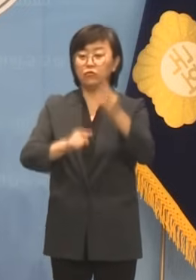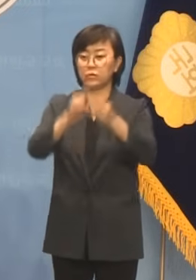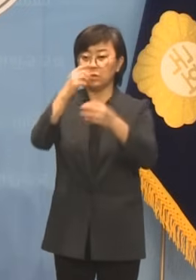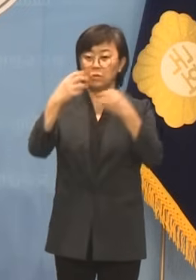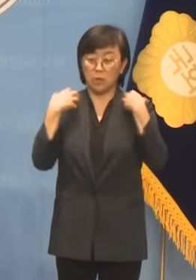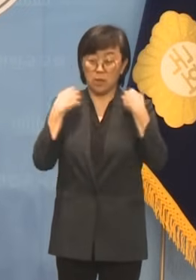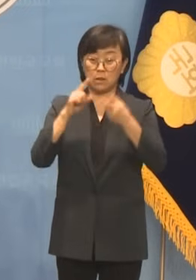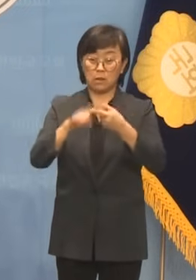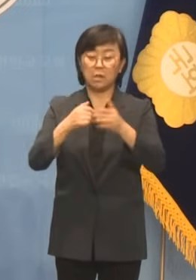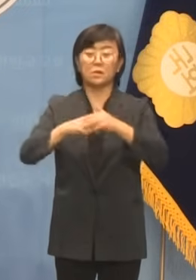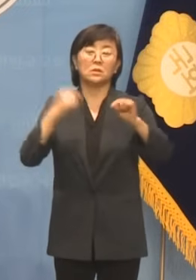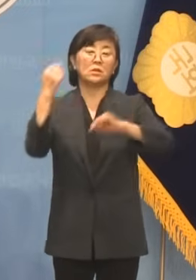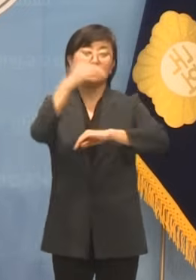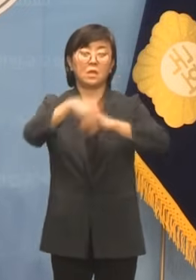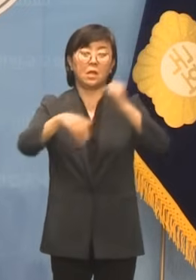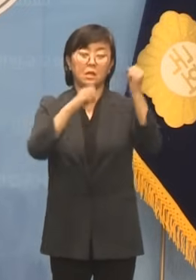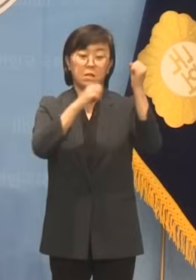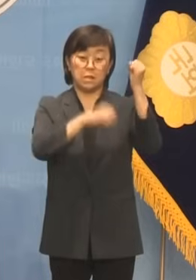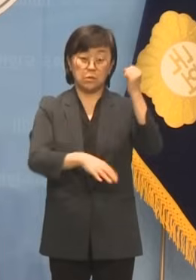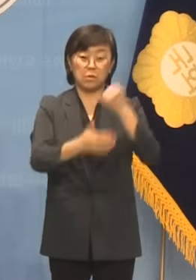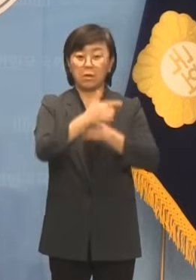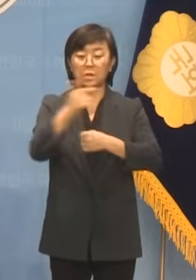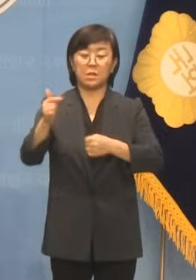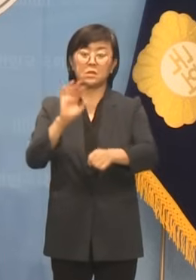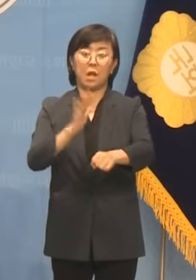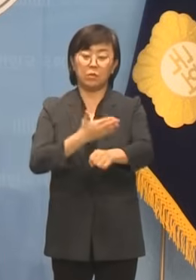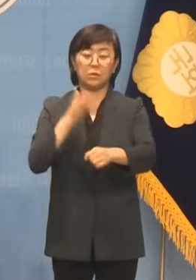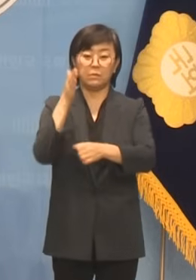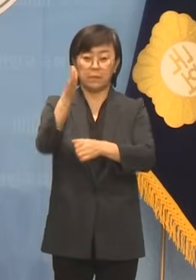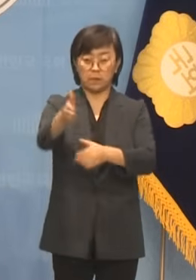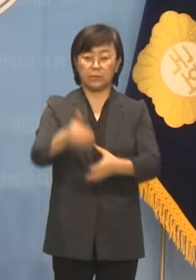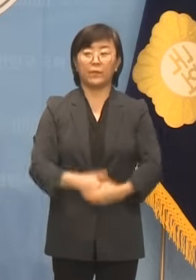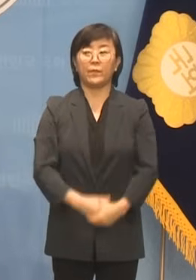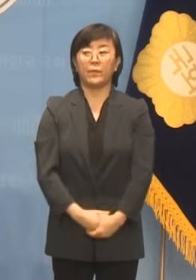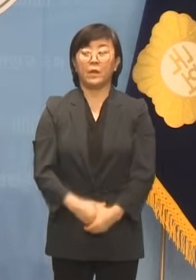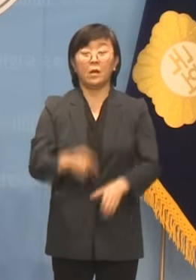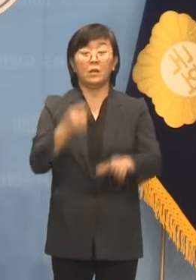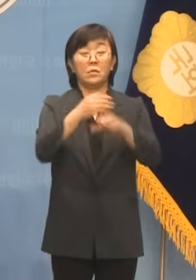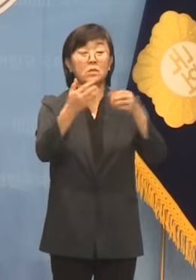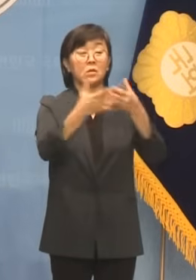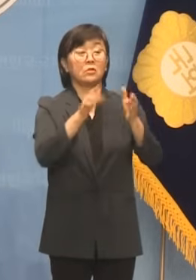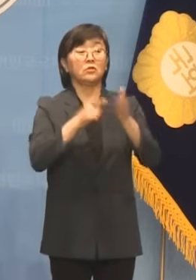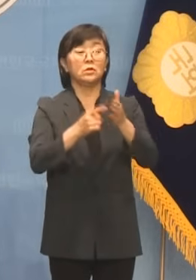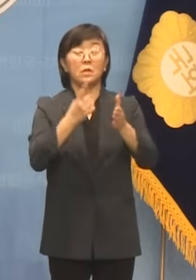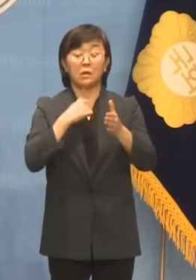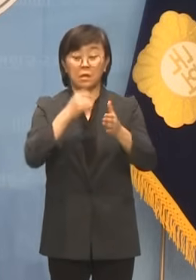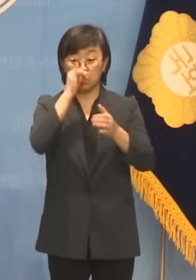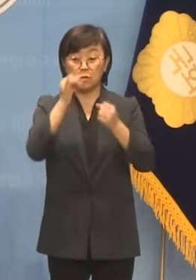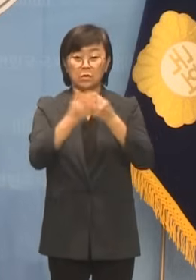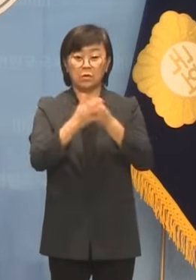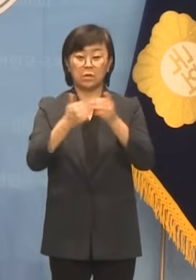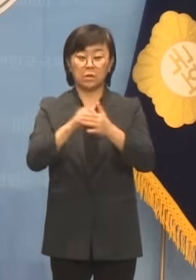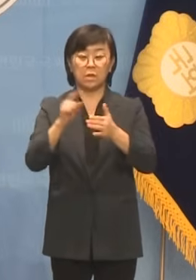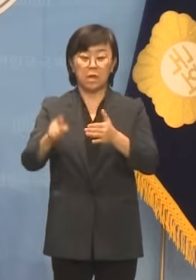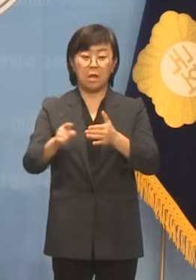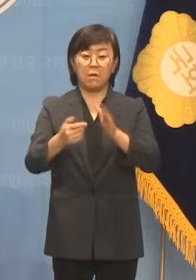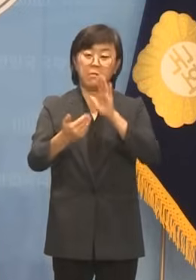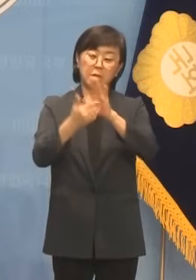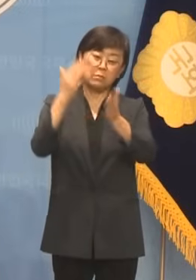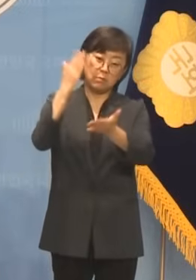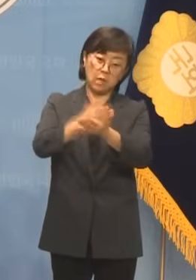윤석열 정부의 정책 기조는 매우 잘못된 방향입니다. 민주당이 추진했다는 이유로 몽리를 부릴 게